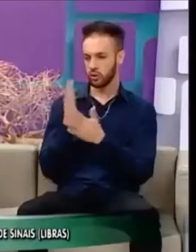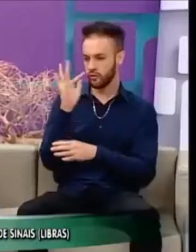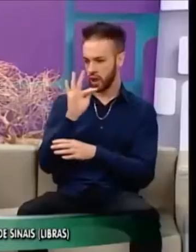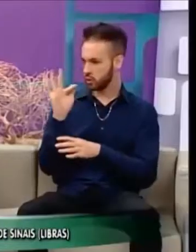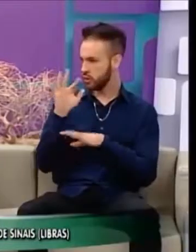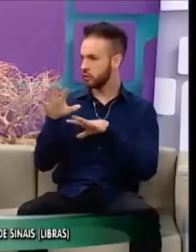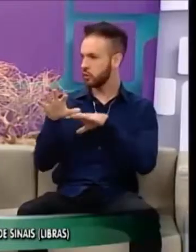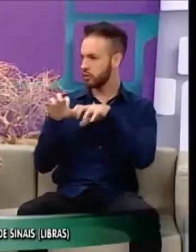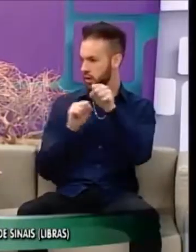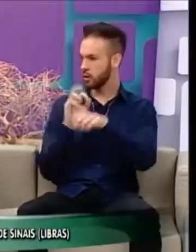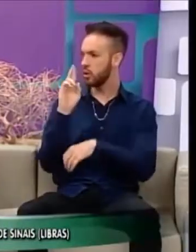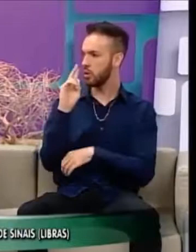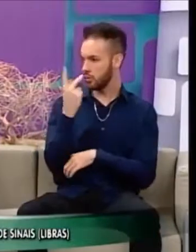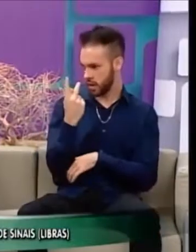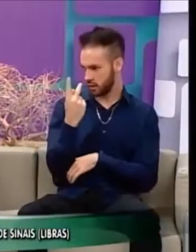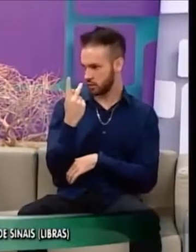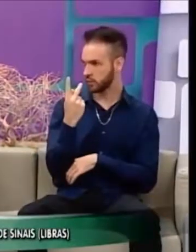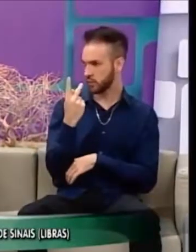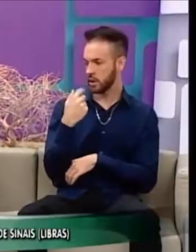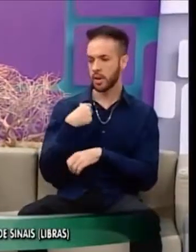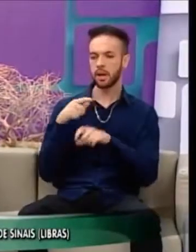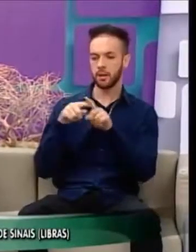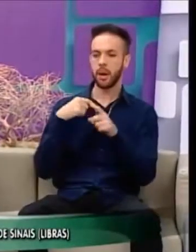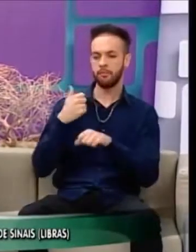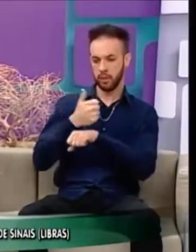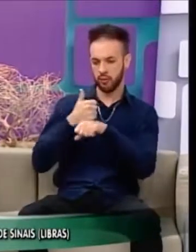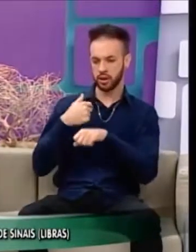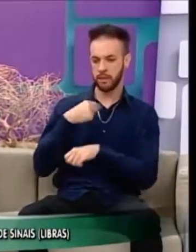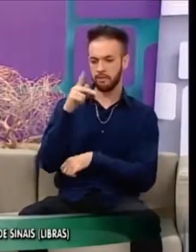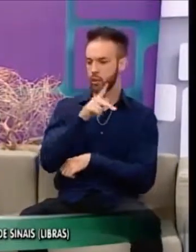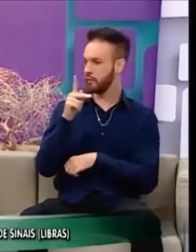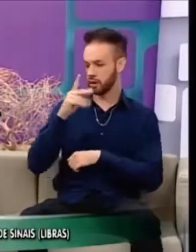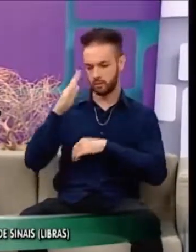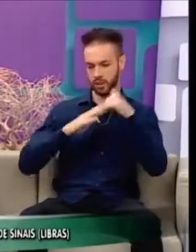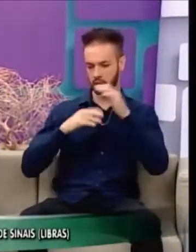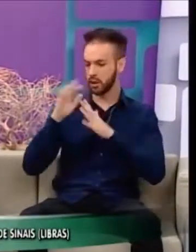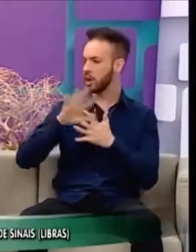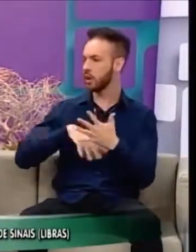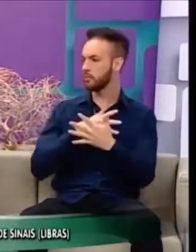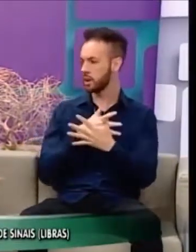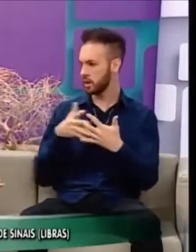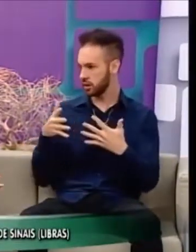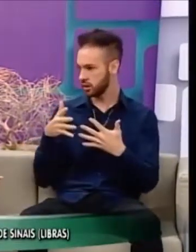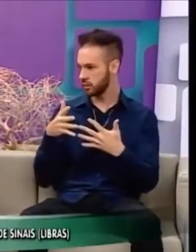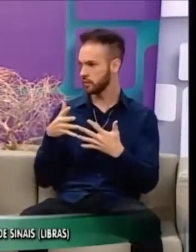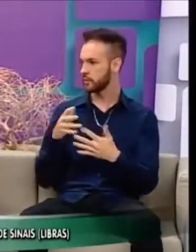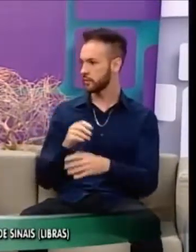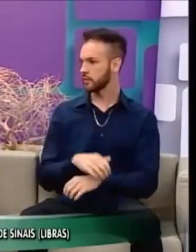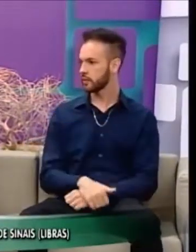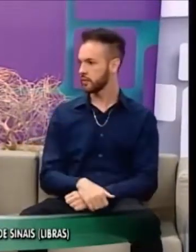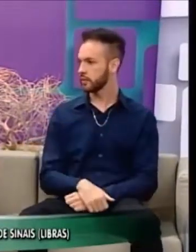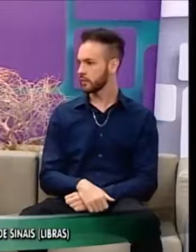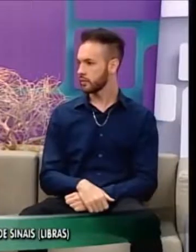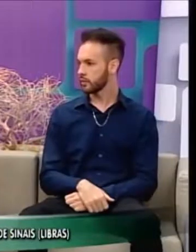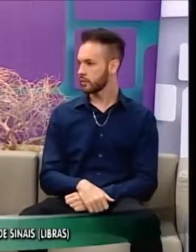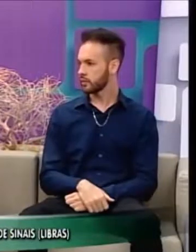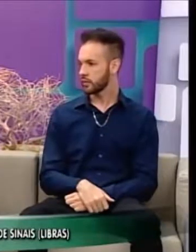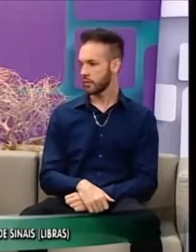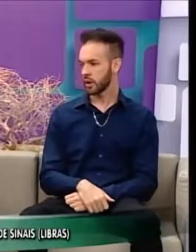Ele começou a fazer RH, se formou em RH. E hoje ele é professor de Libras. Ele se formou numa